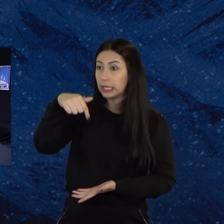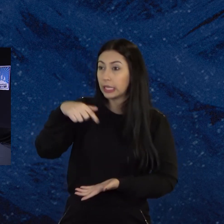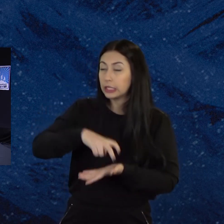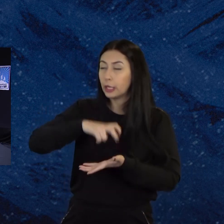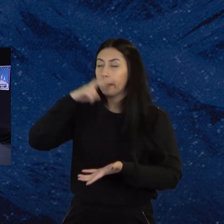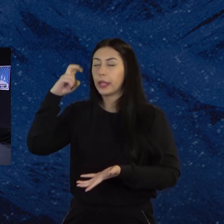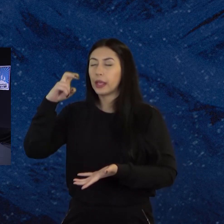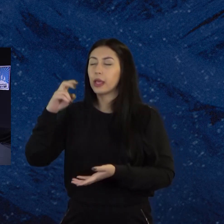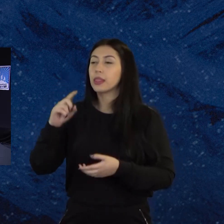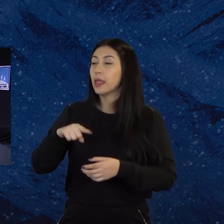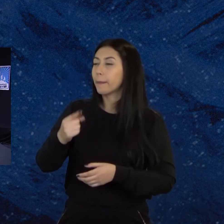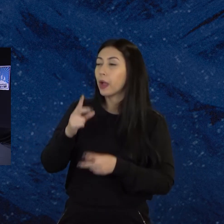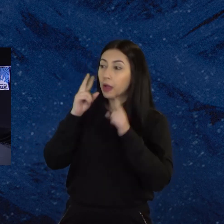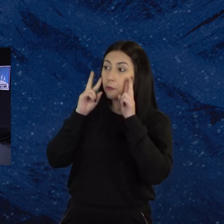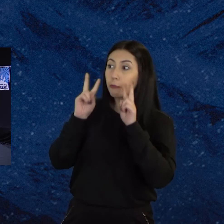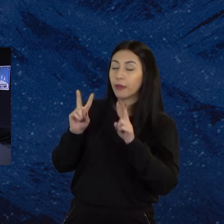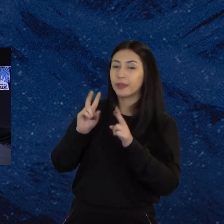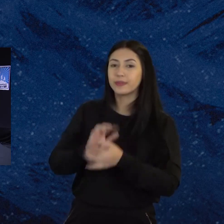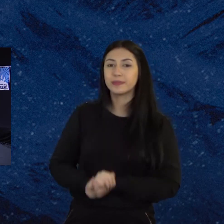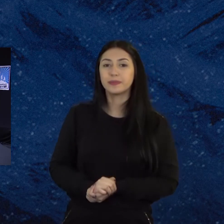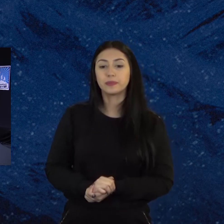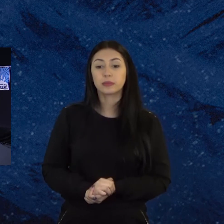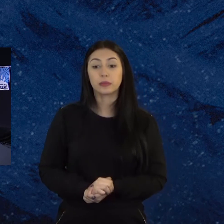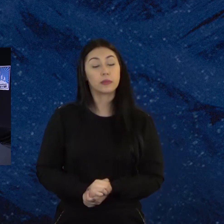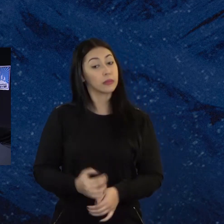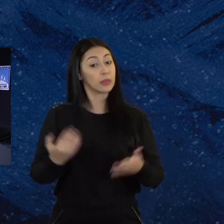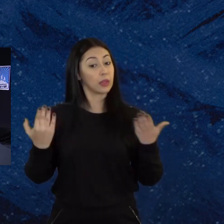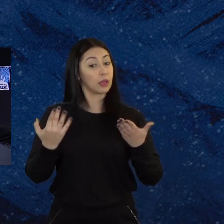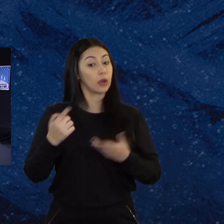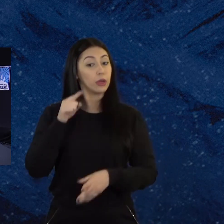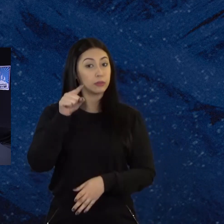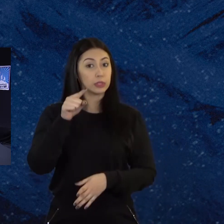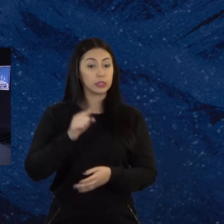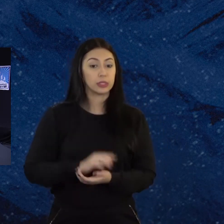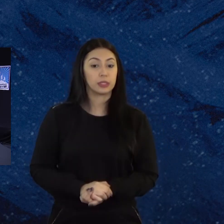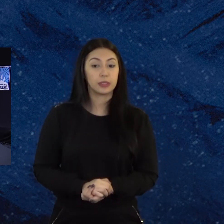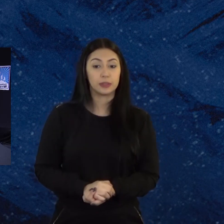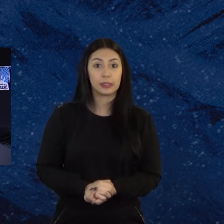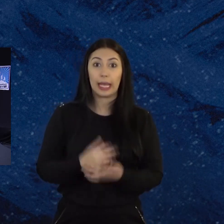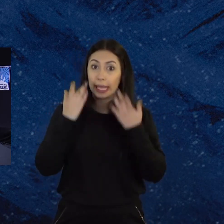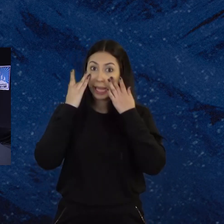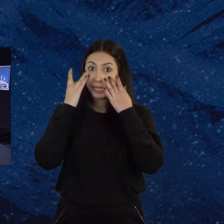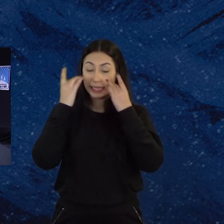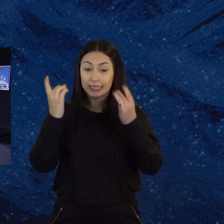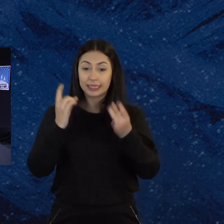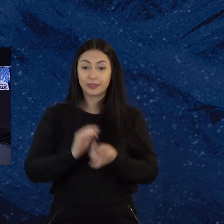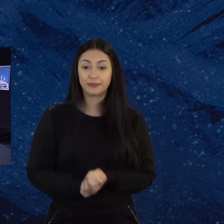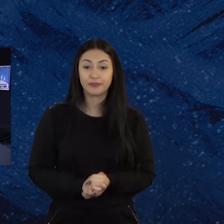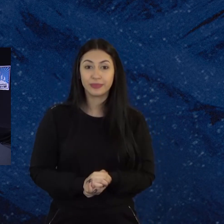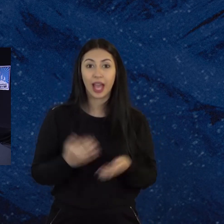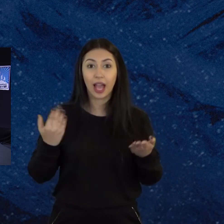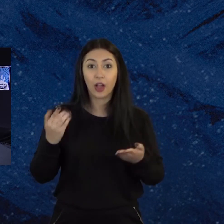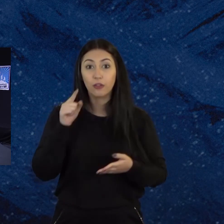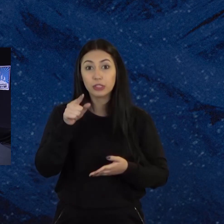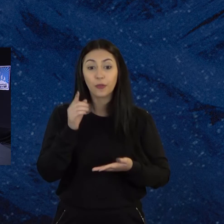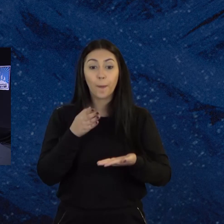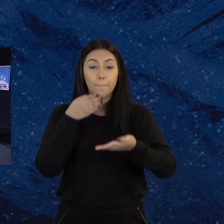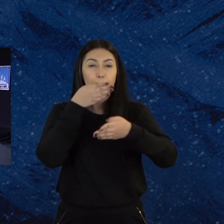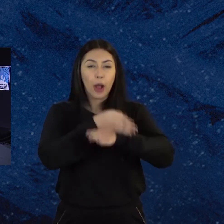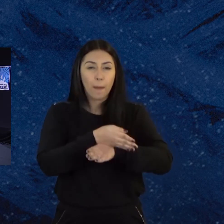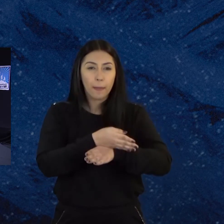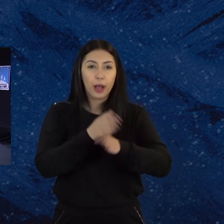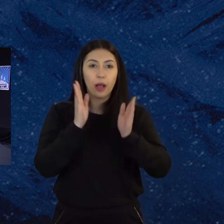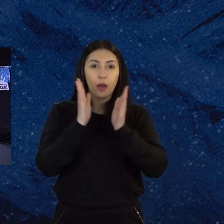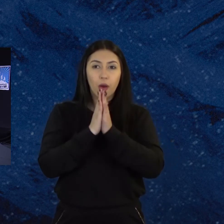Miguel. Agora, você que está aí, né? Fique atento, que agora você vai entrar numa sala para